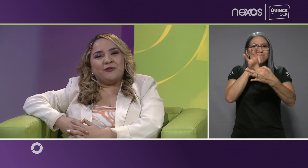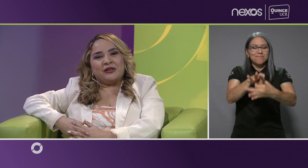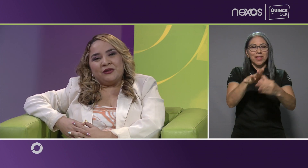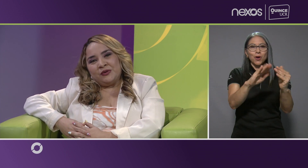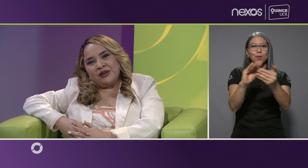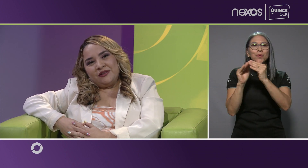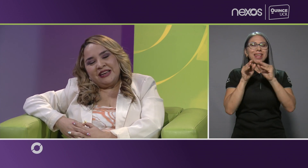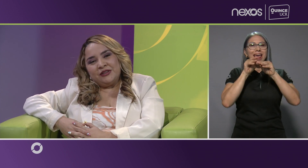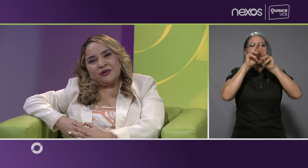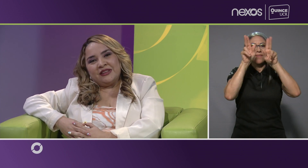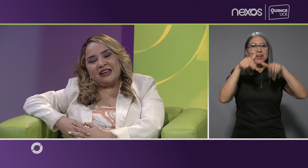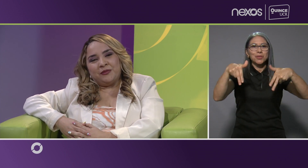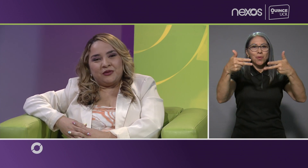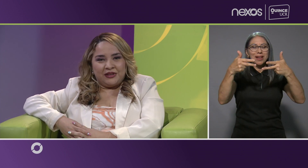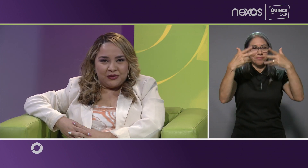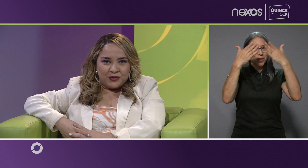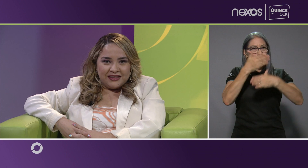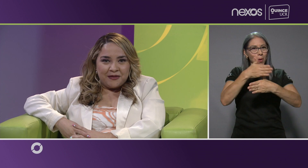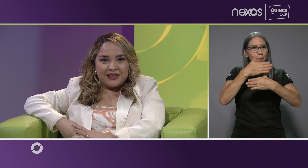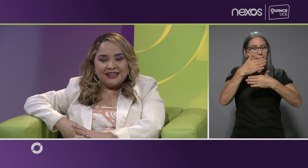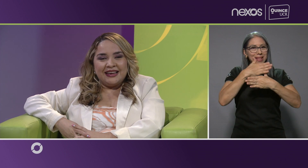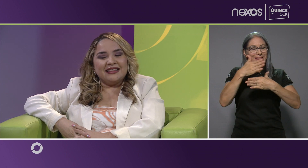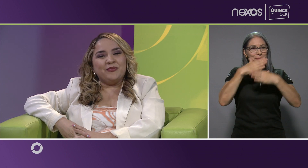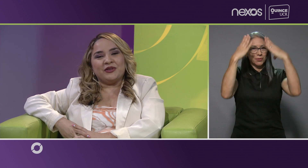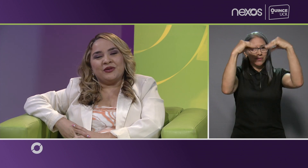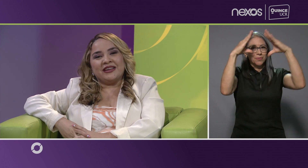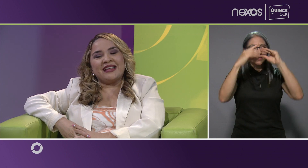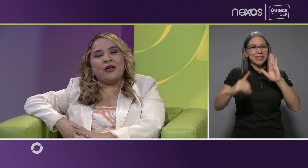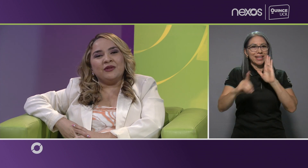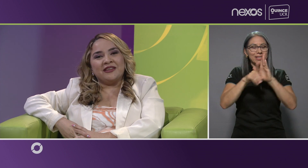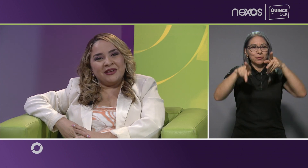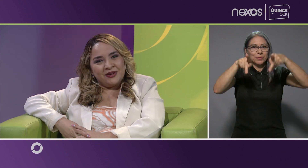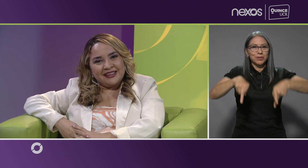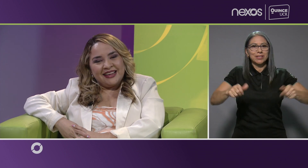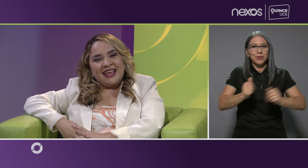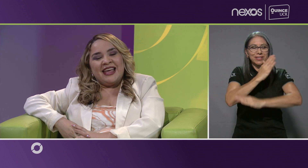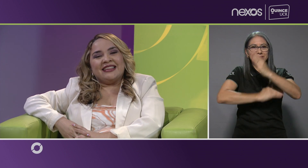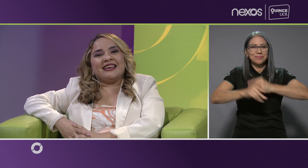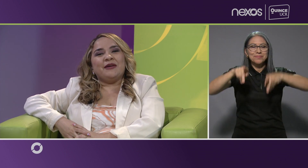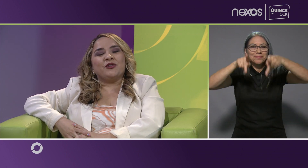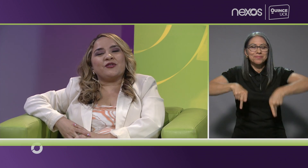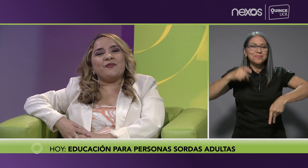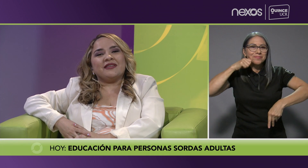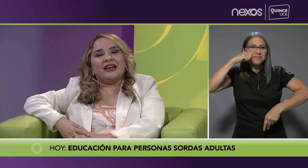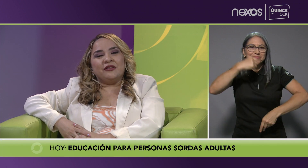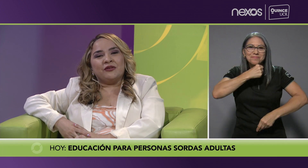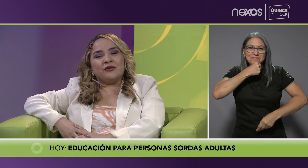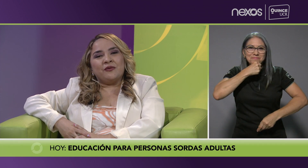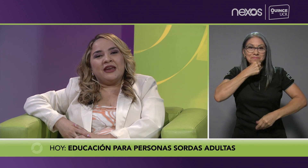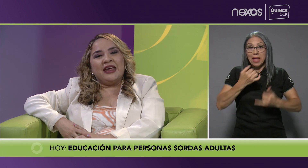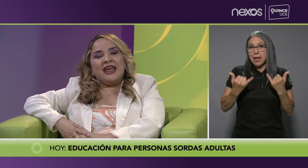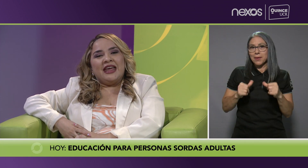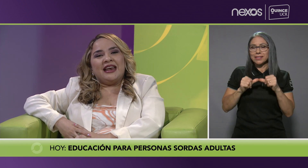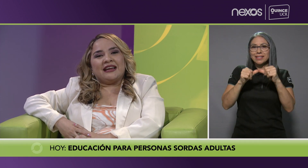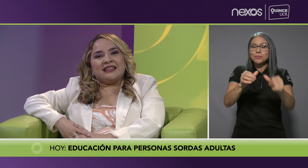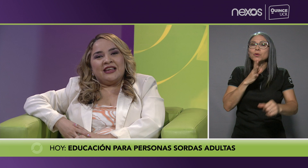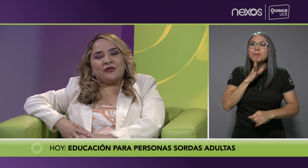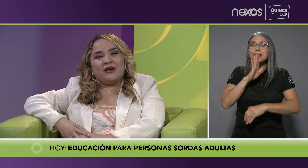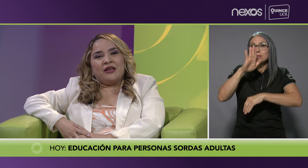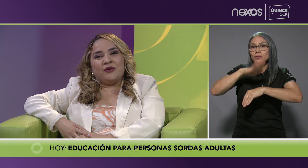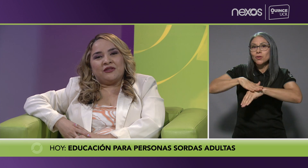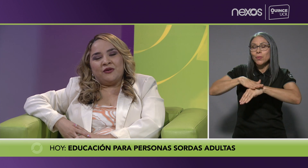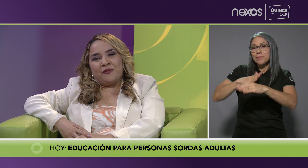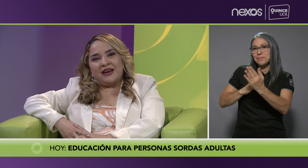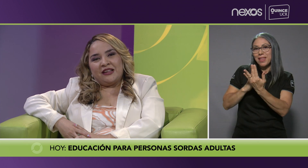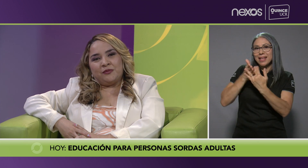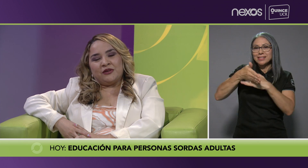compartimos información sobre los derechos de las personas con discapacidad y personas adultas mayores. Seguimos conversando sobre el acceso